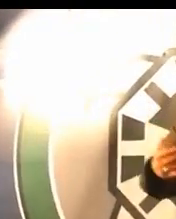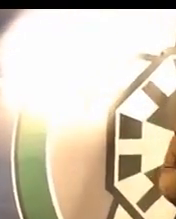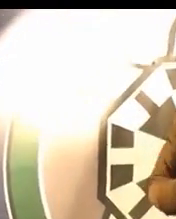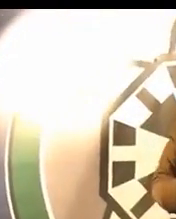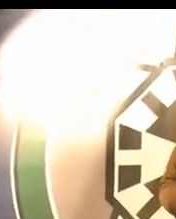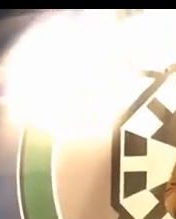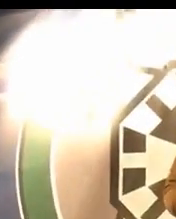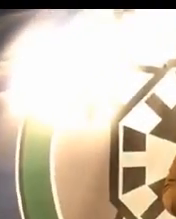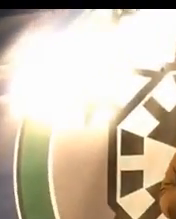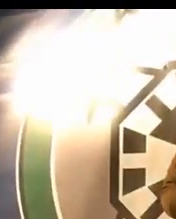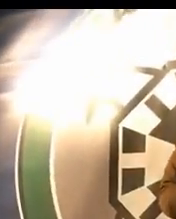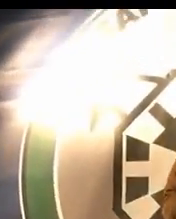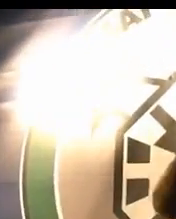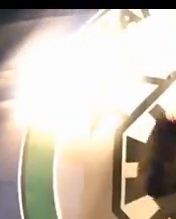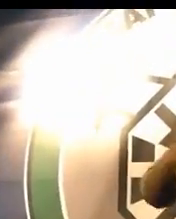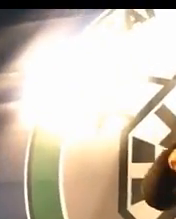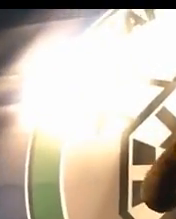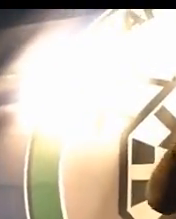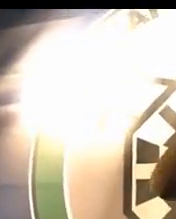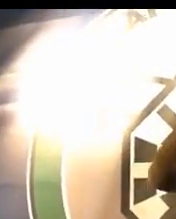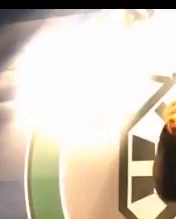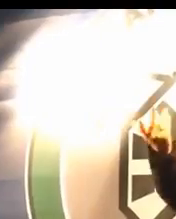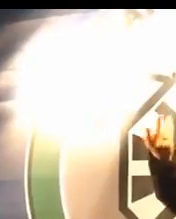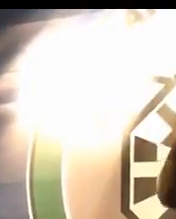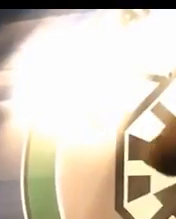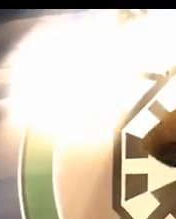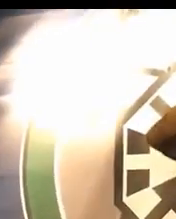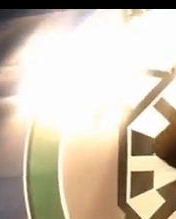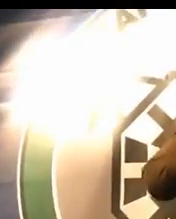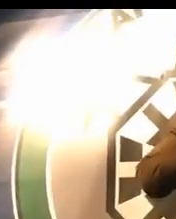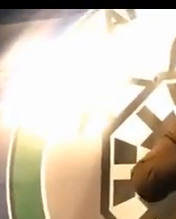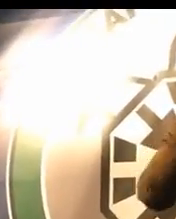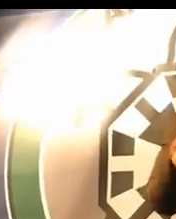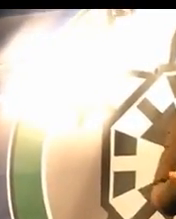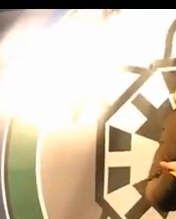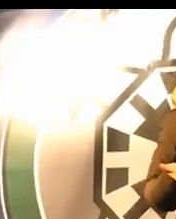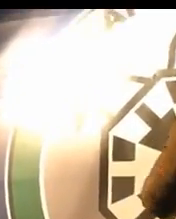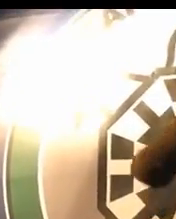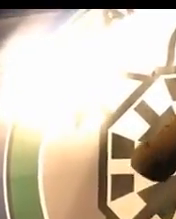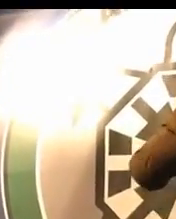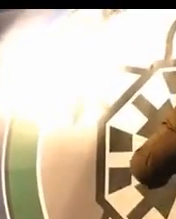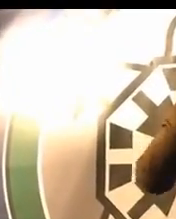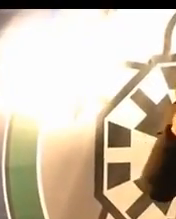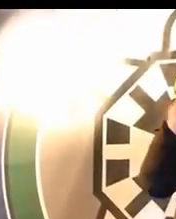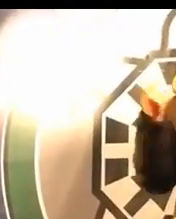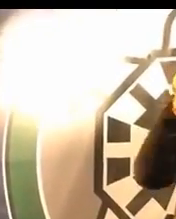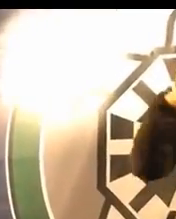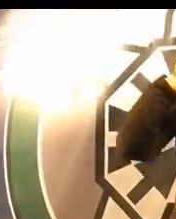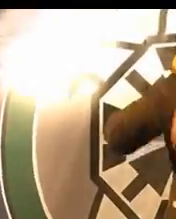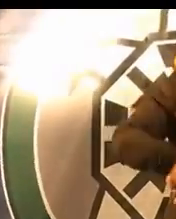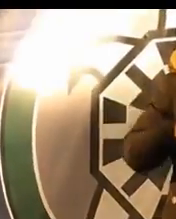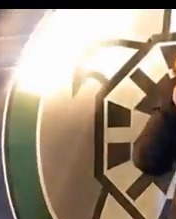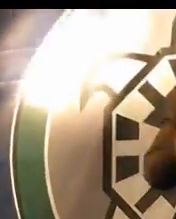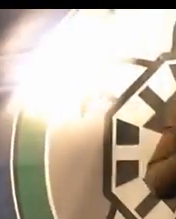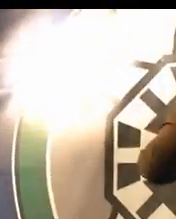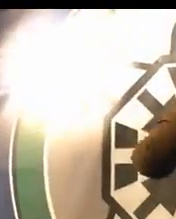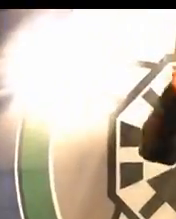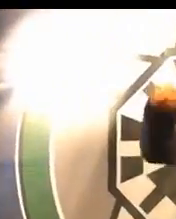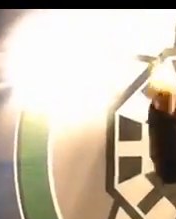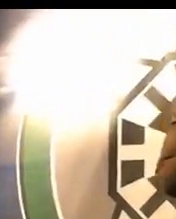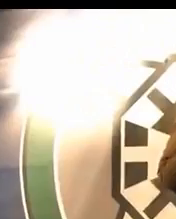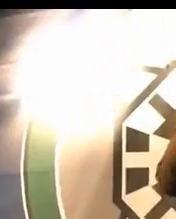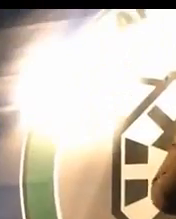Oggi siamo qui a parlare di programmi, non spenderò neanche una parola per parlare della situazione attuale, del cosiddetto